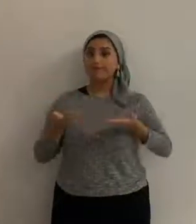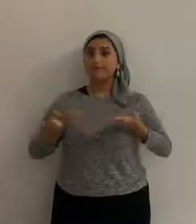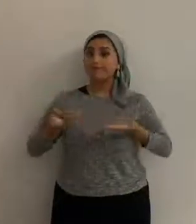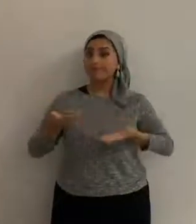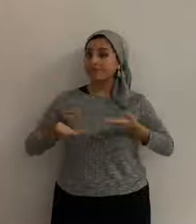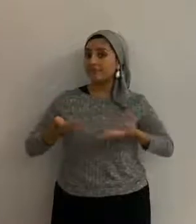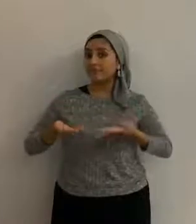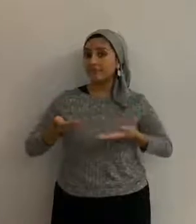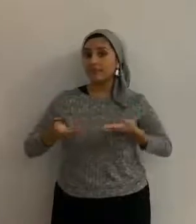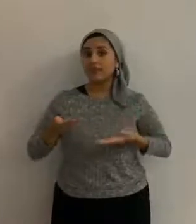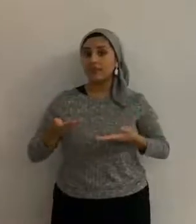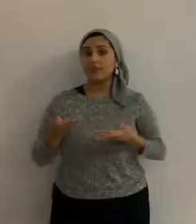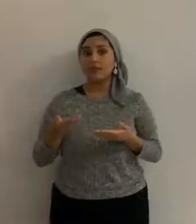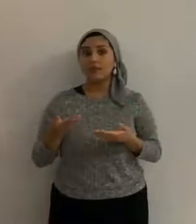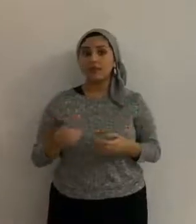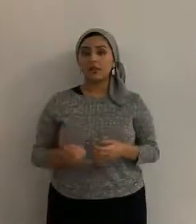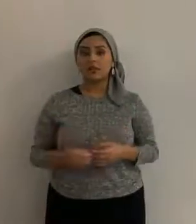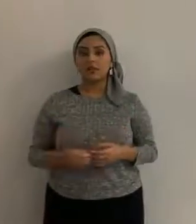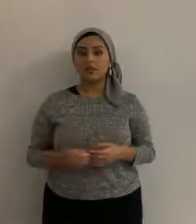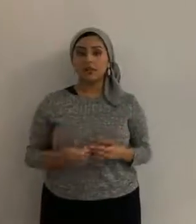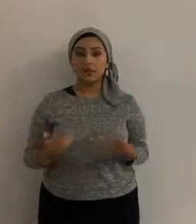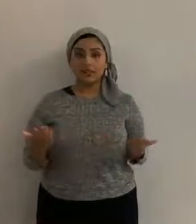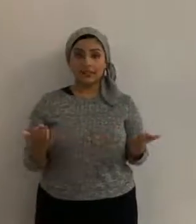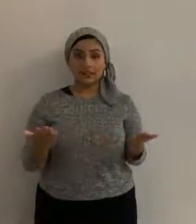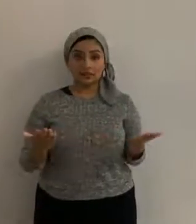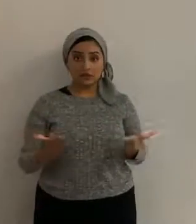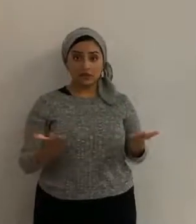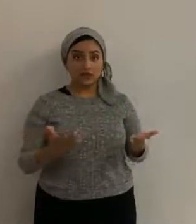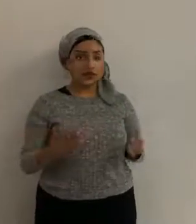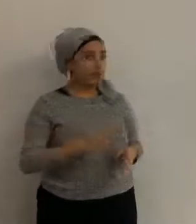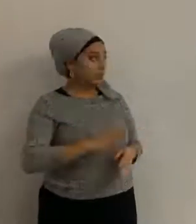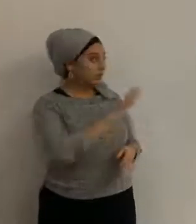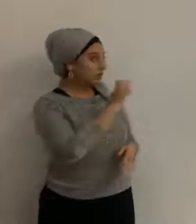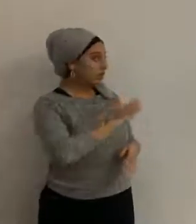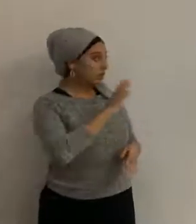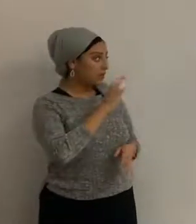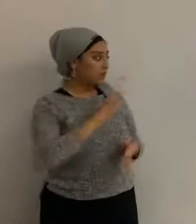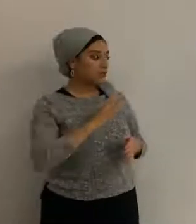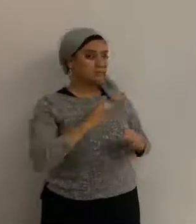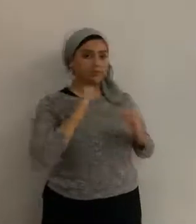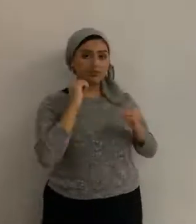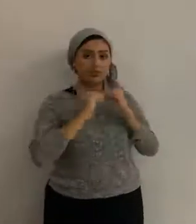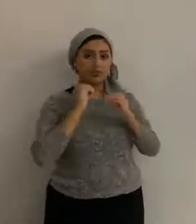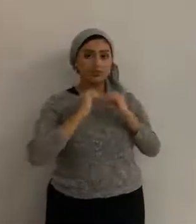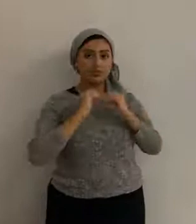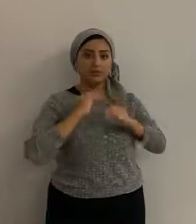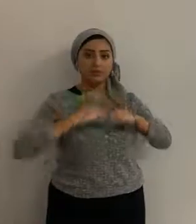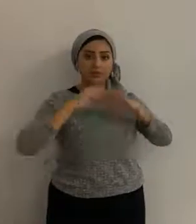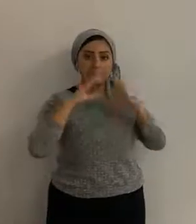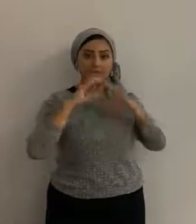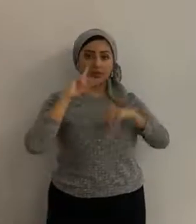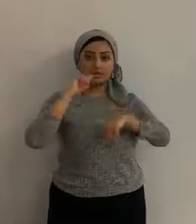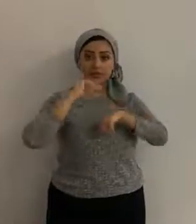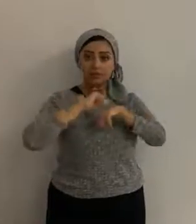que aquí se estuviera construyendo el templo, no estamos